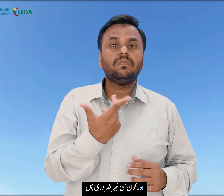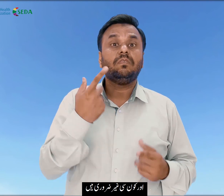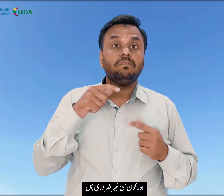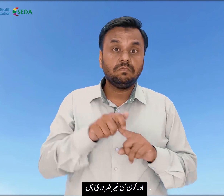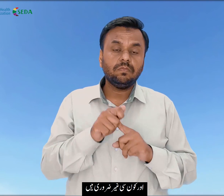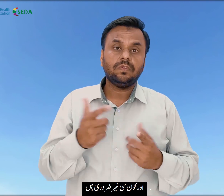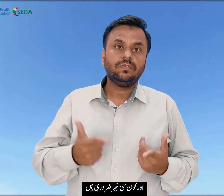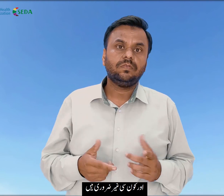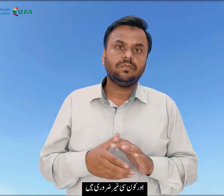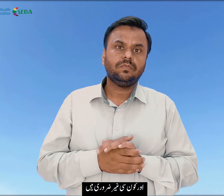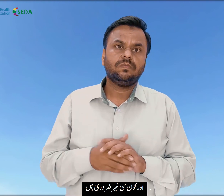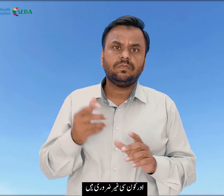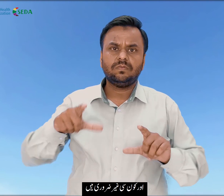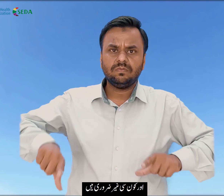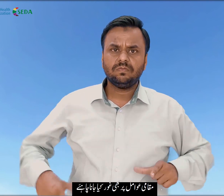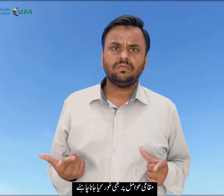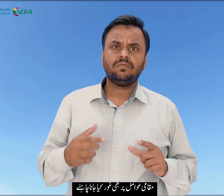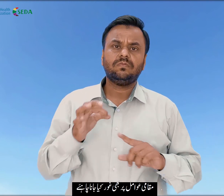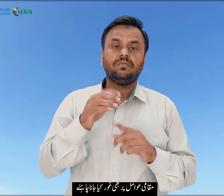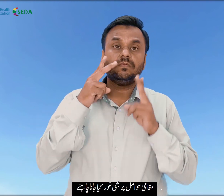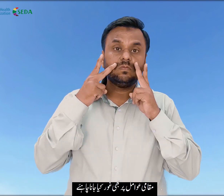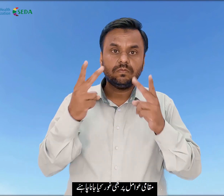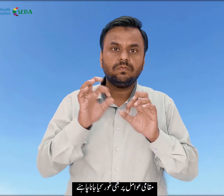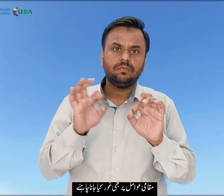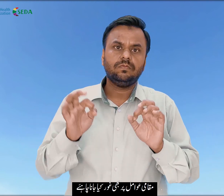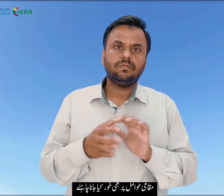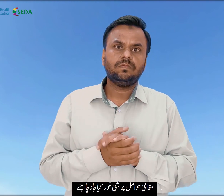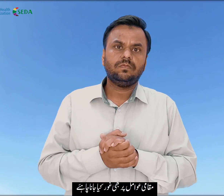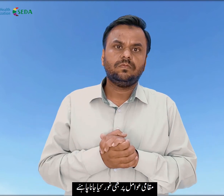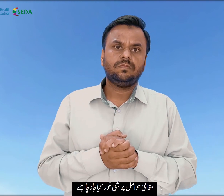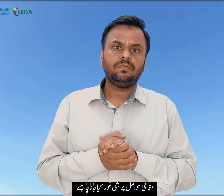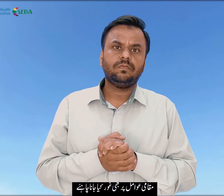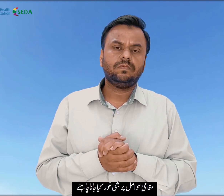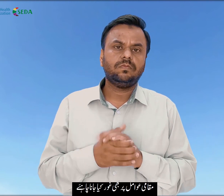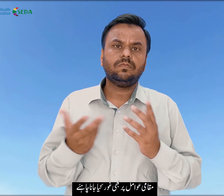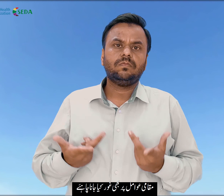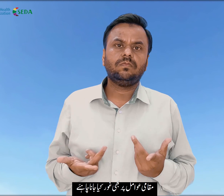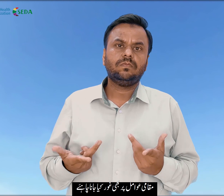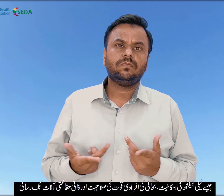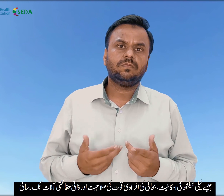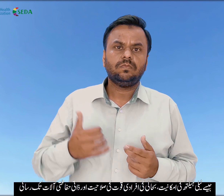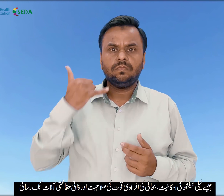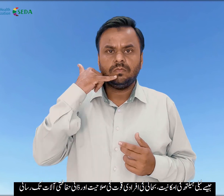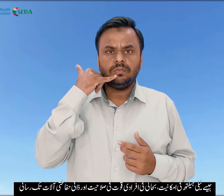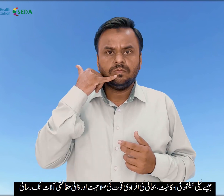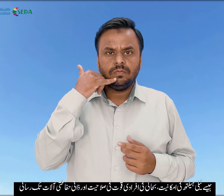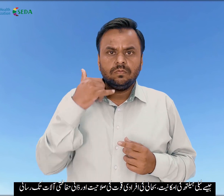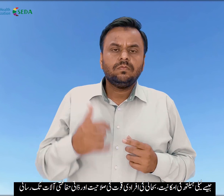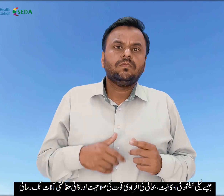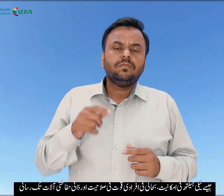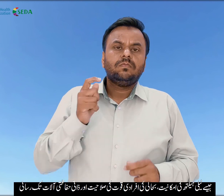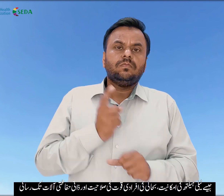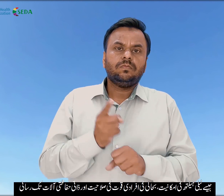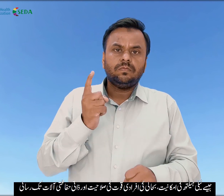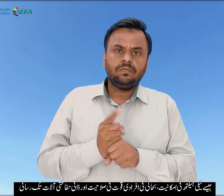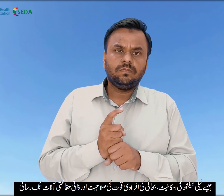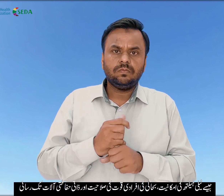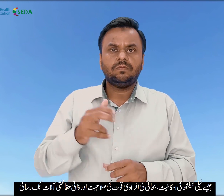ہیں۔ مقامی عوامل پر بھی غور کیا جانا چاہیے، جیسے ٹیلی ہیلتھ کی امکانیت،